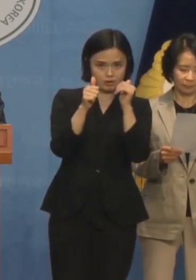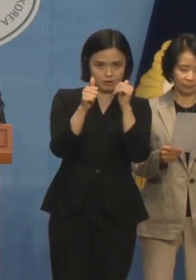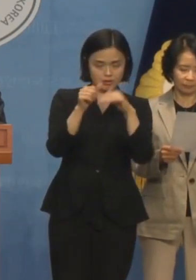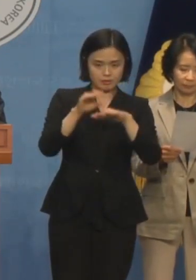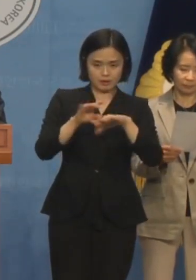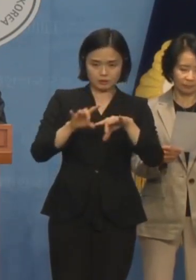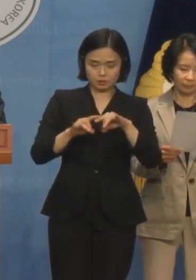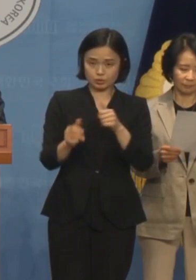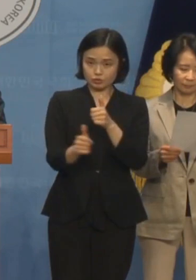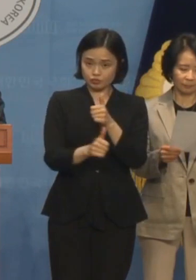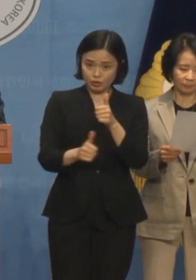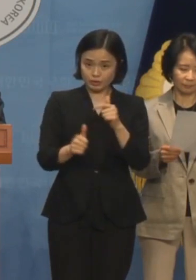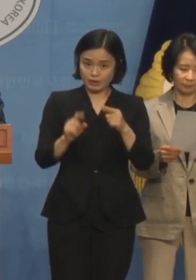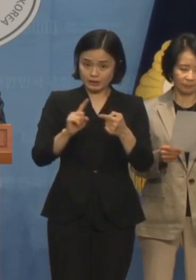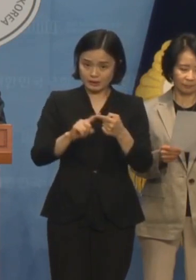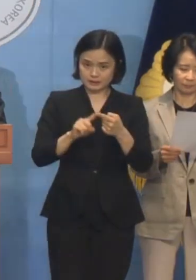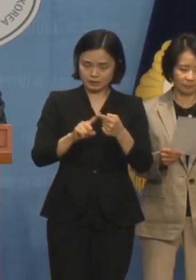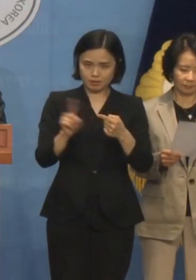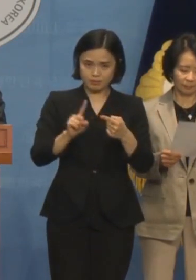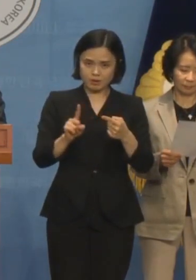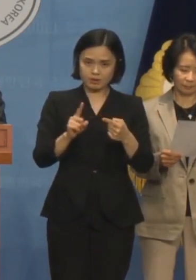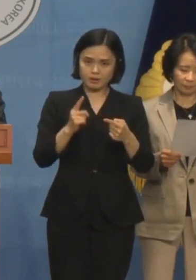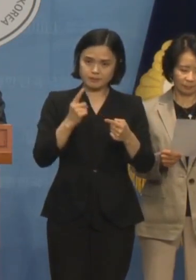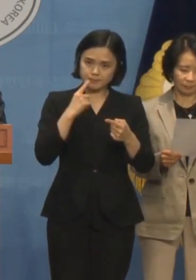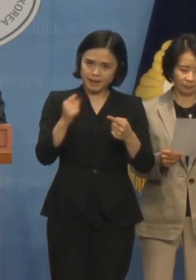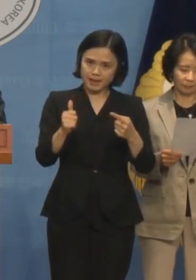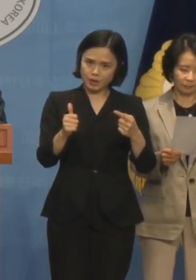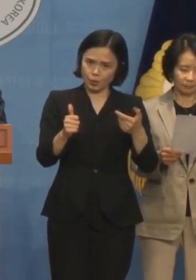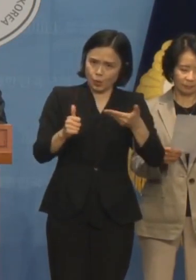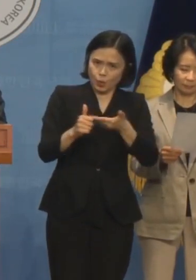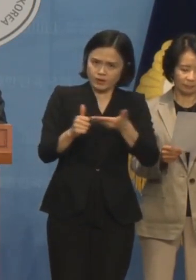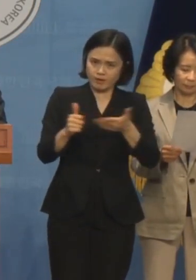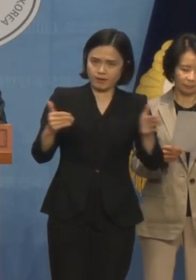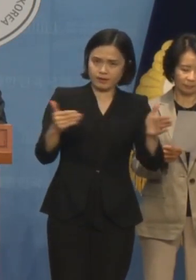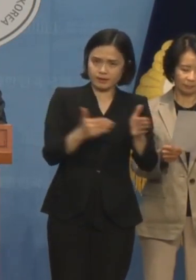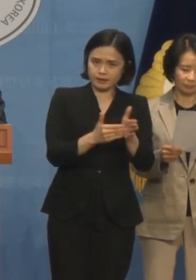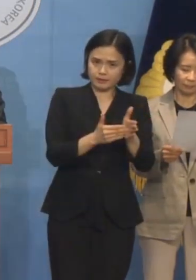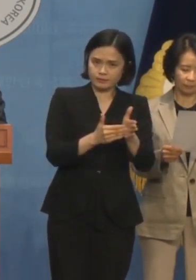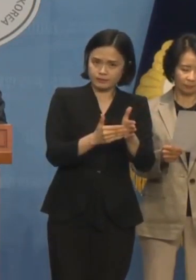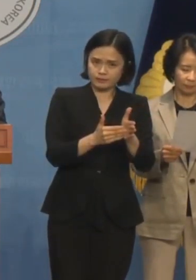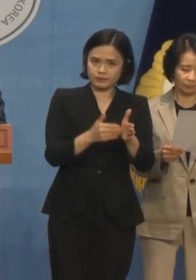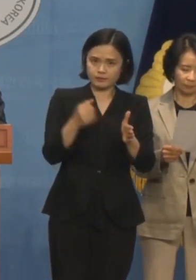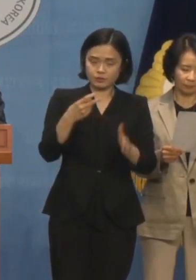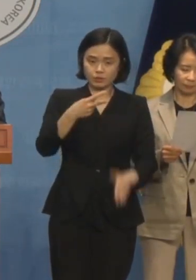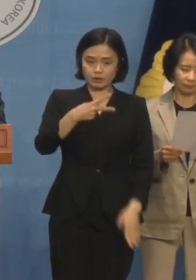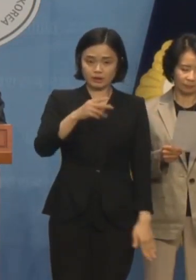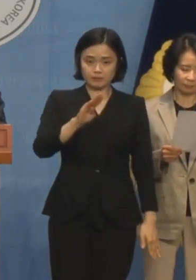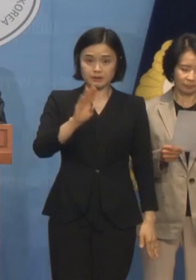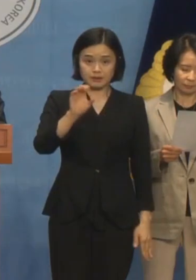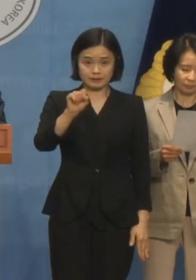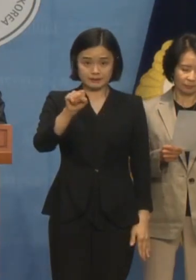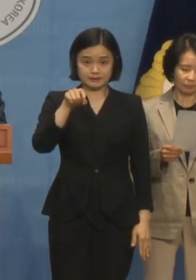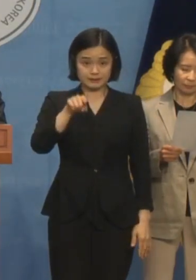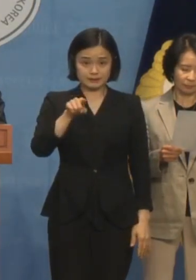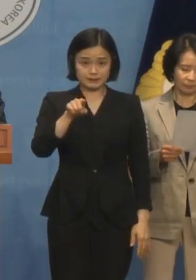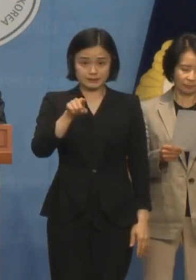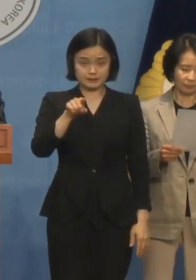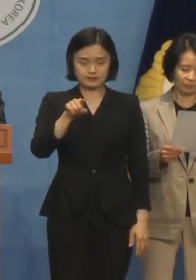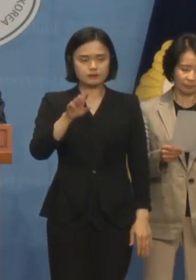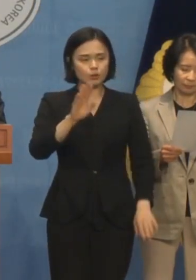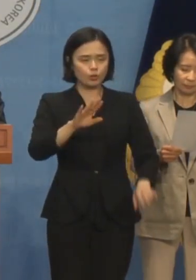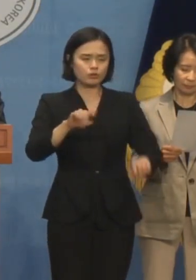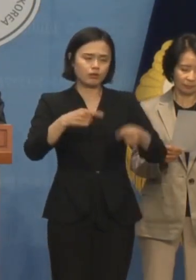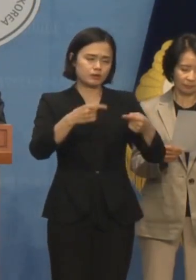삼고 KBS 사장은 정인으로 부른 뒤 적절한 사유서를 제출했음에도